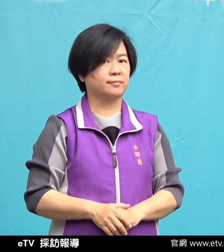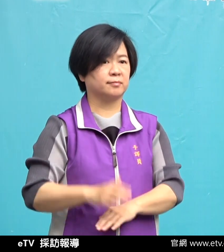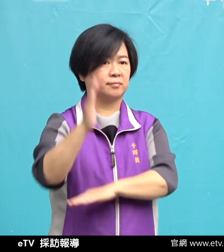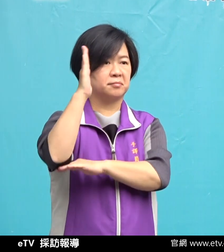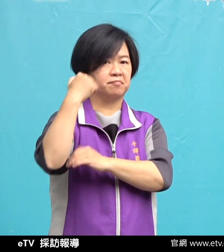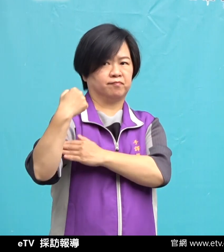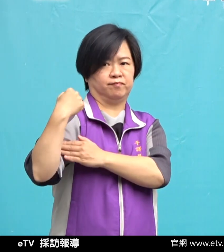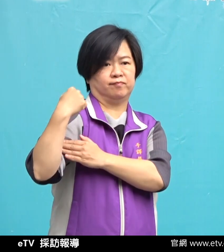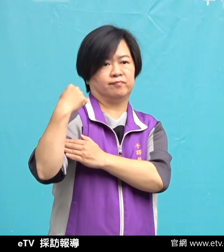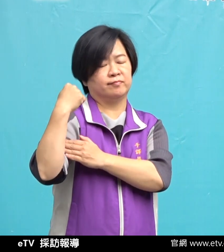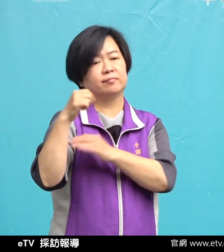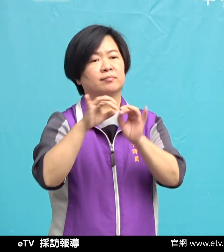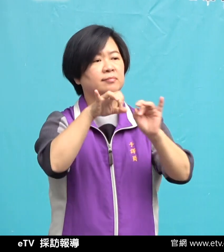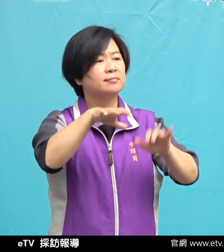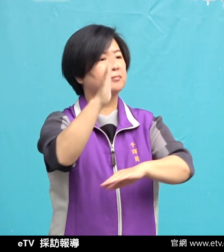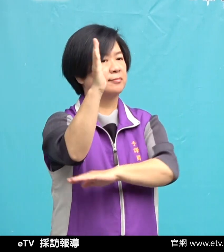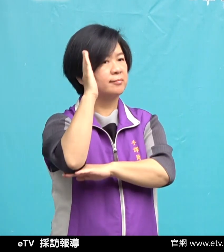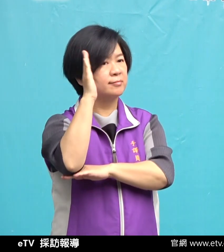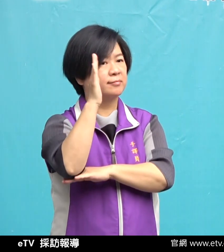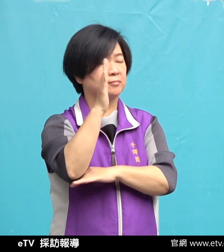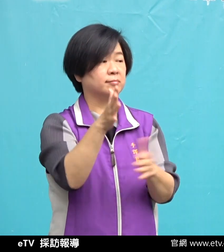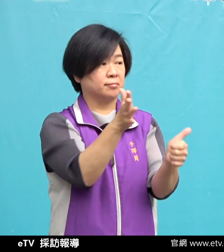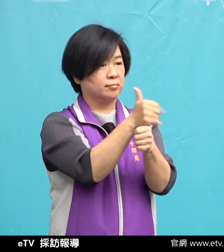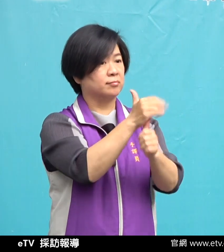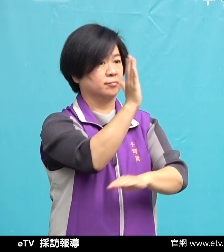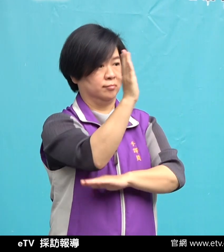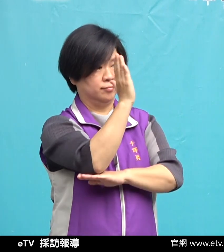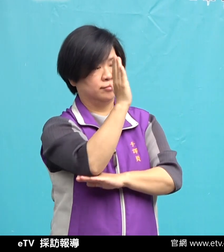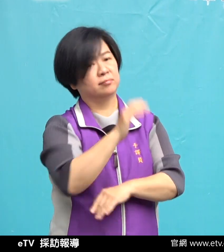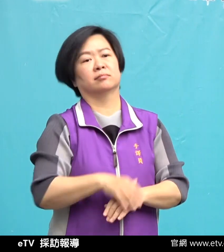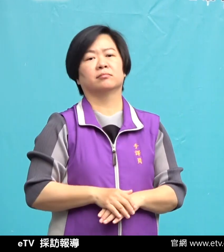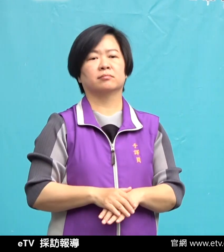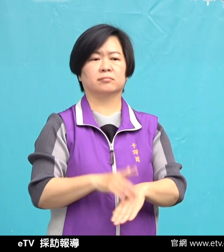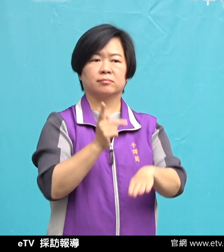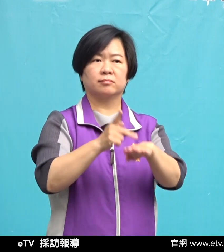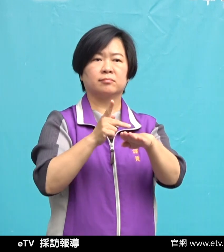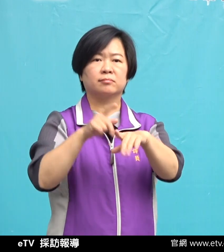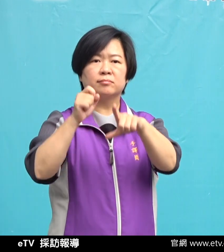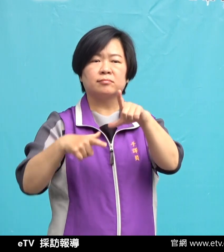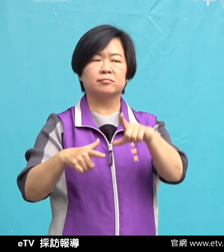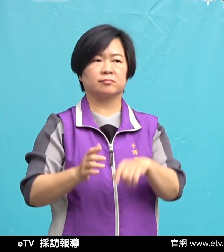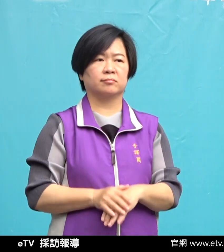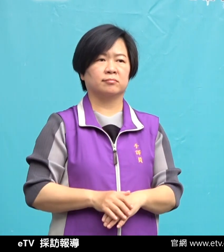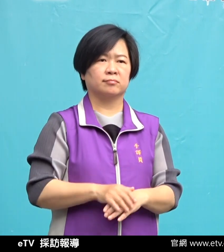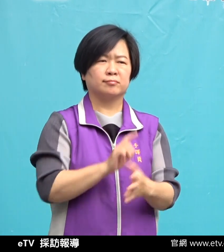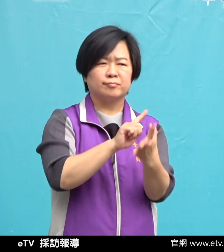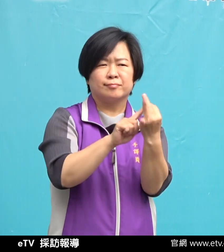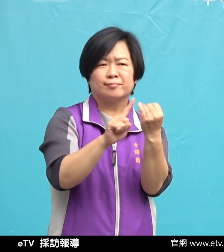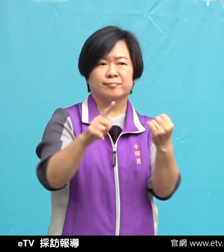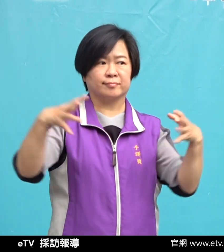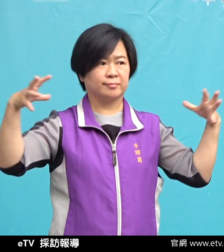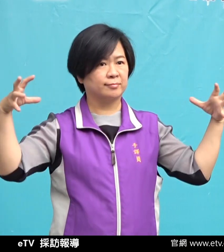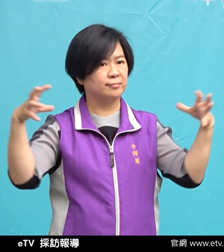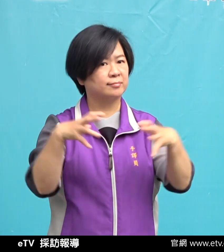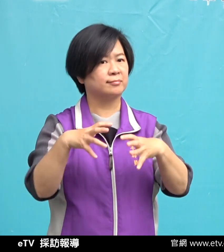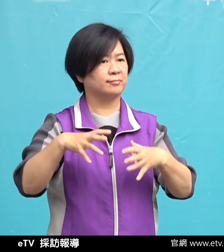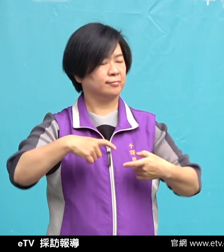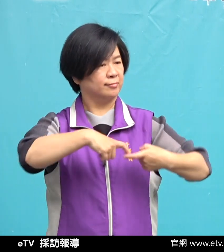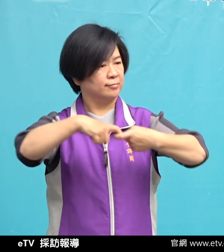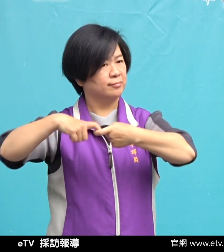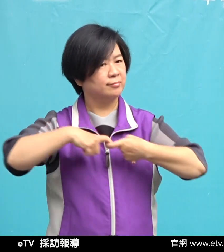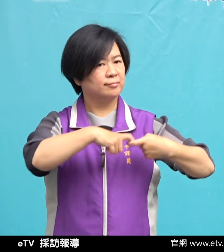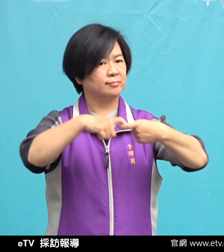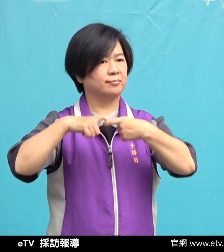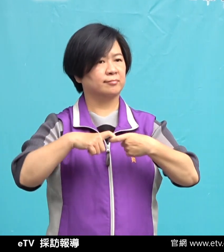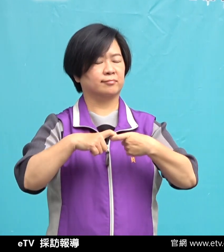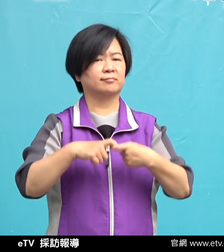力量，地方政府的、中央政府的、科技界的各方面的人才，把它